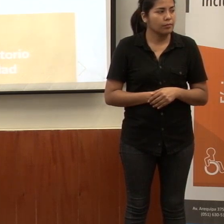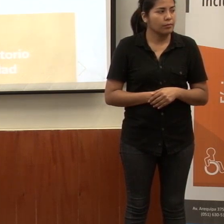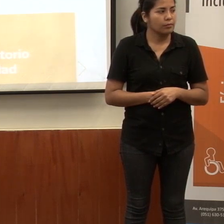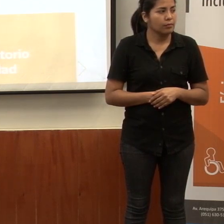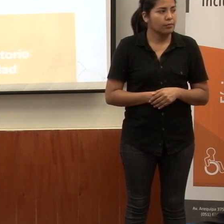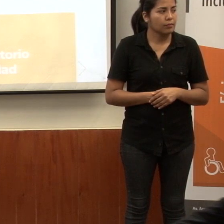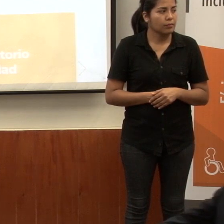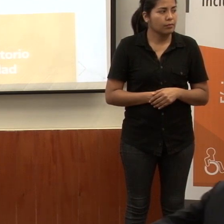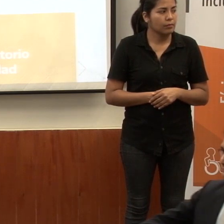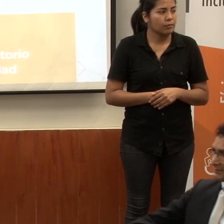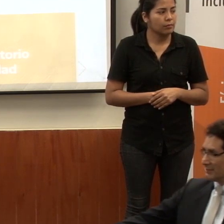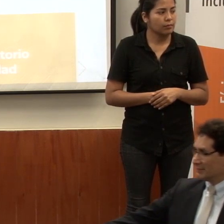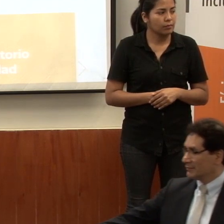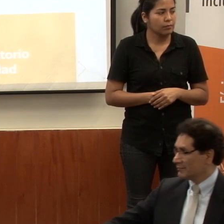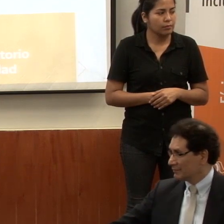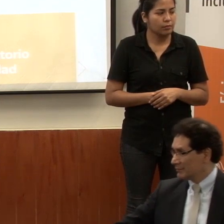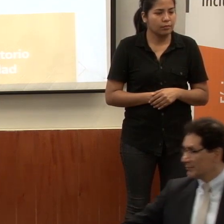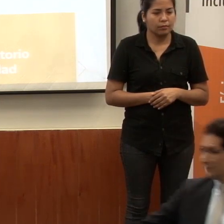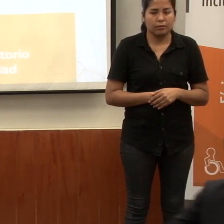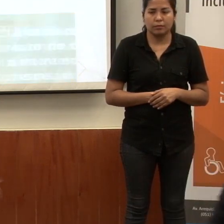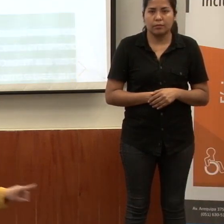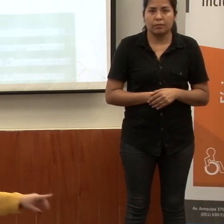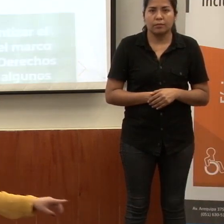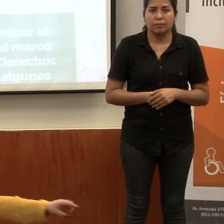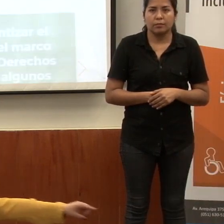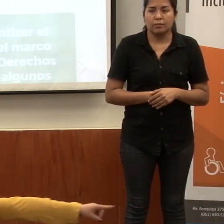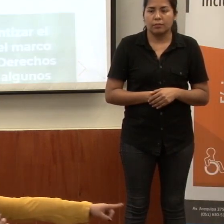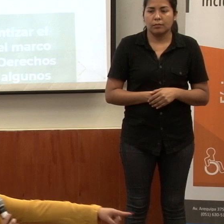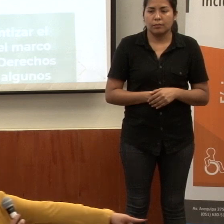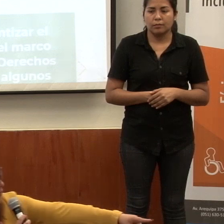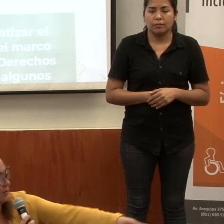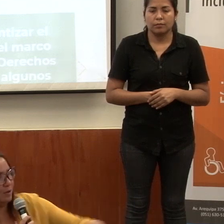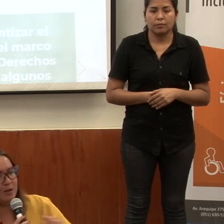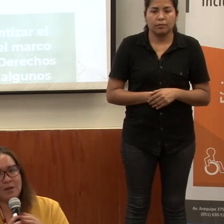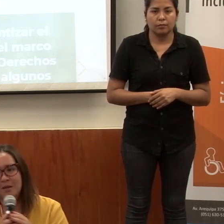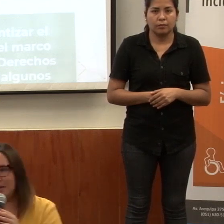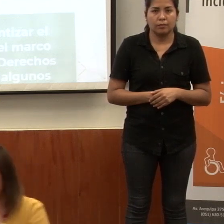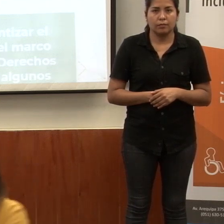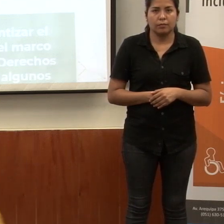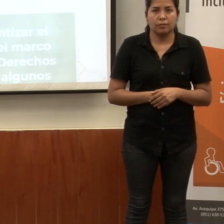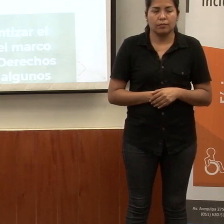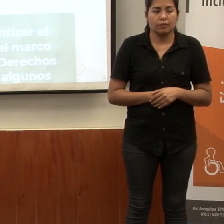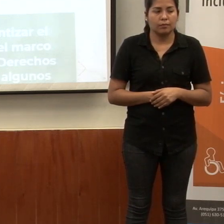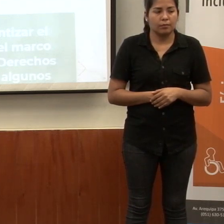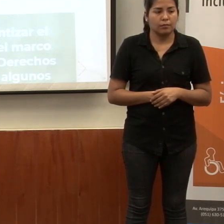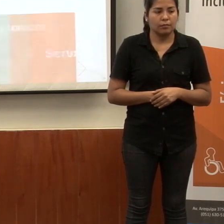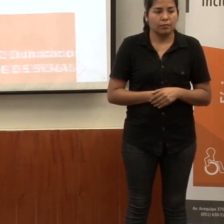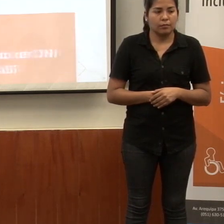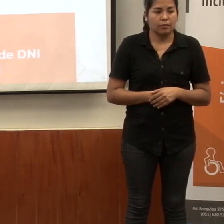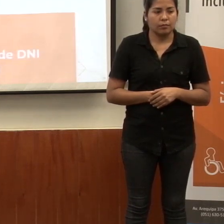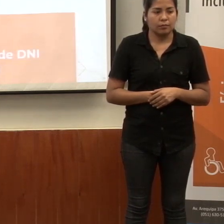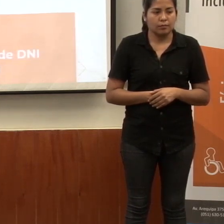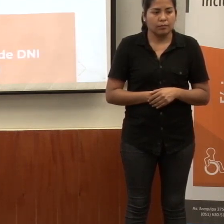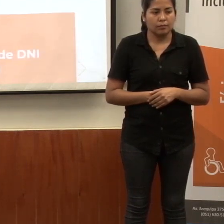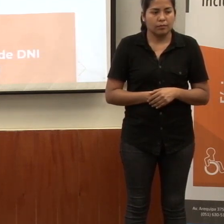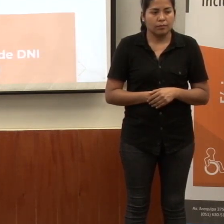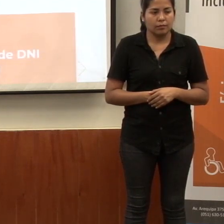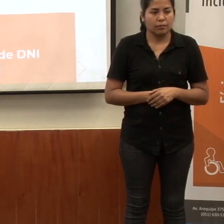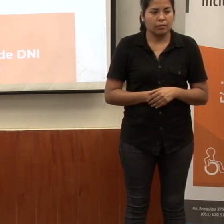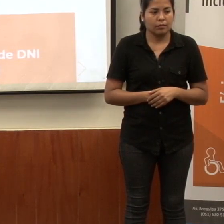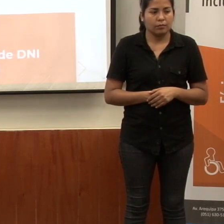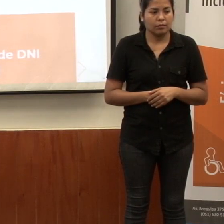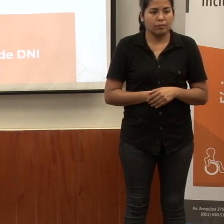Vamos a dar una última intervención. Estamos volando en tiempo para poder cerrar Le